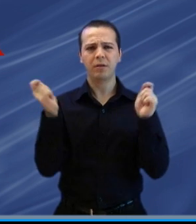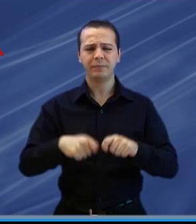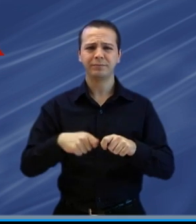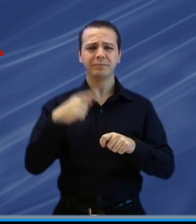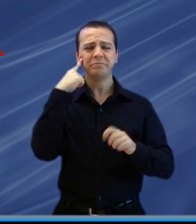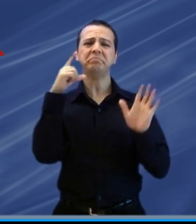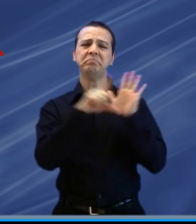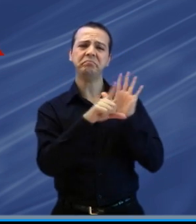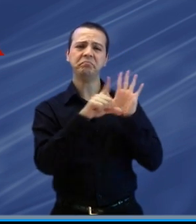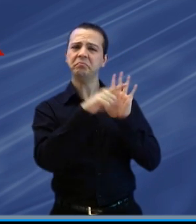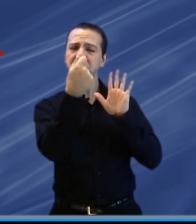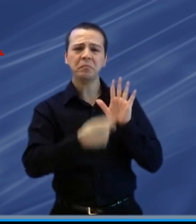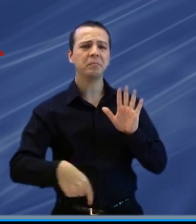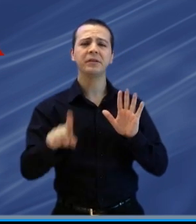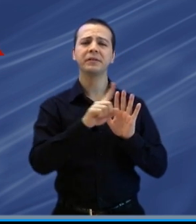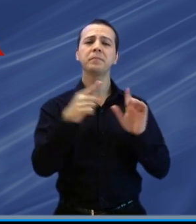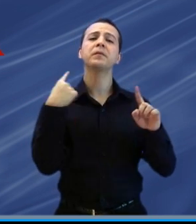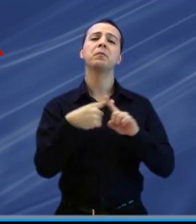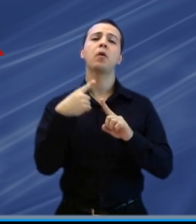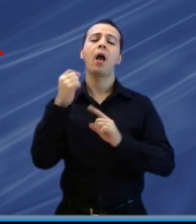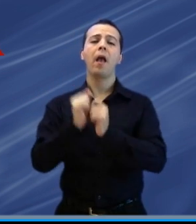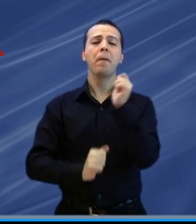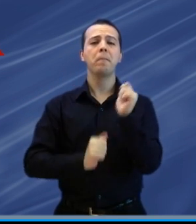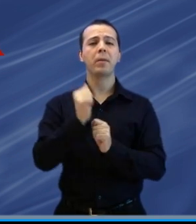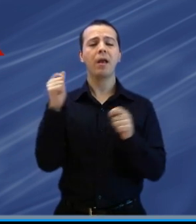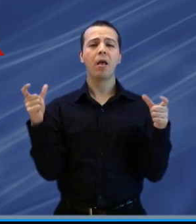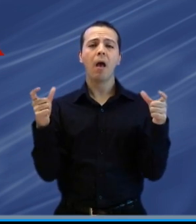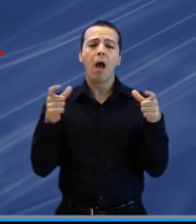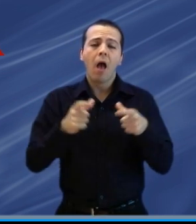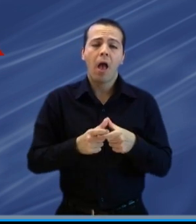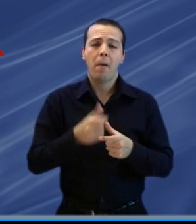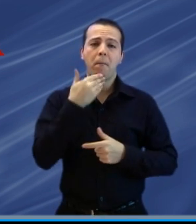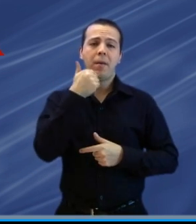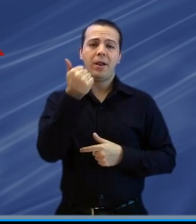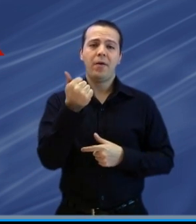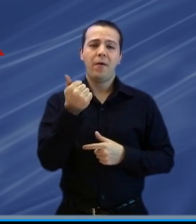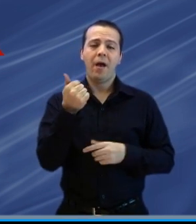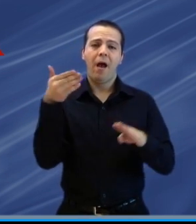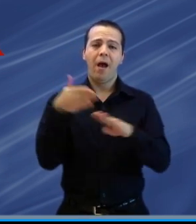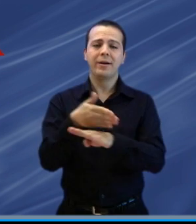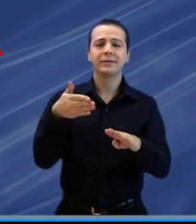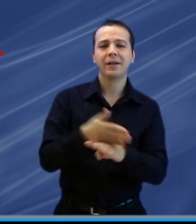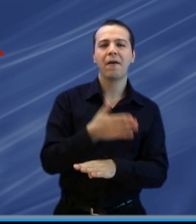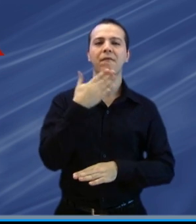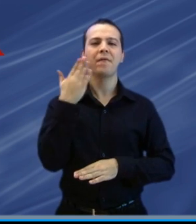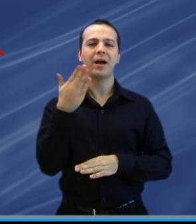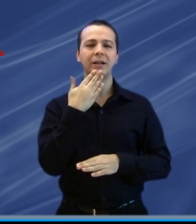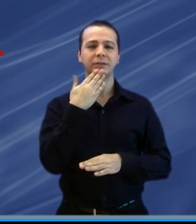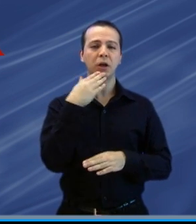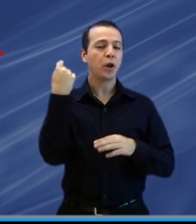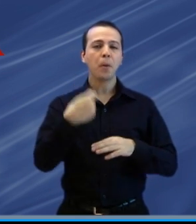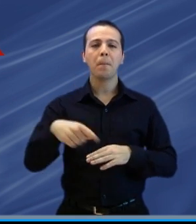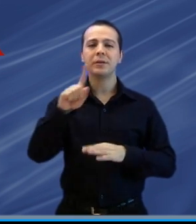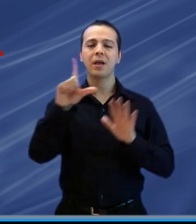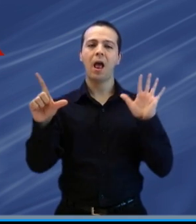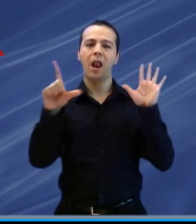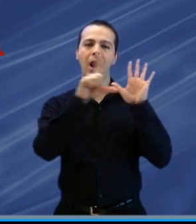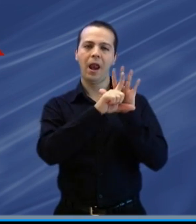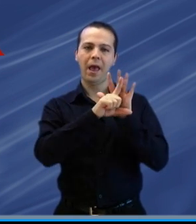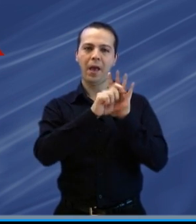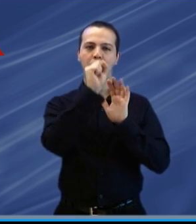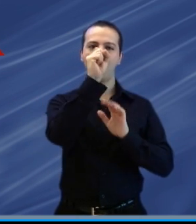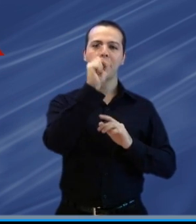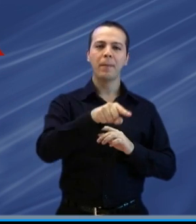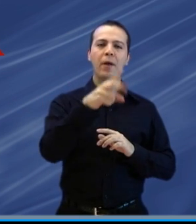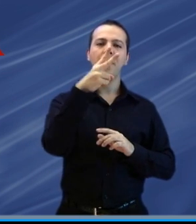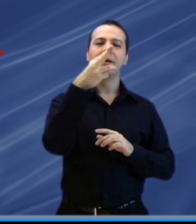cotas como nós conhecemos. Porque são empresas que não estão aí sob o guarda-chuva dessa lei 8.213. Não